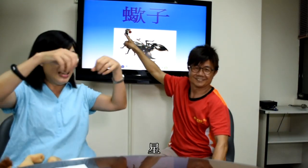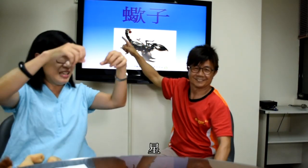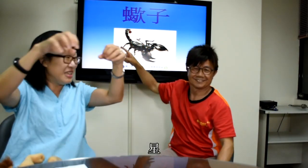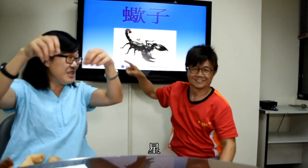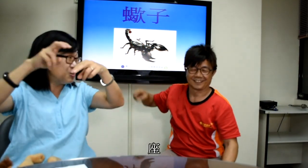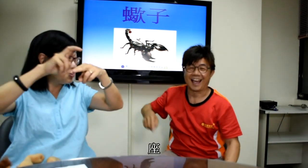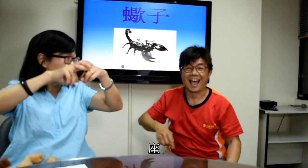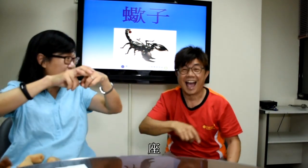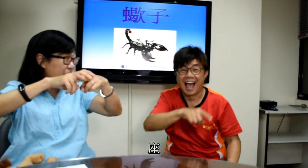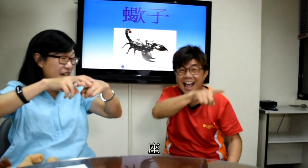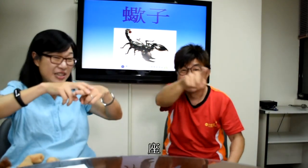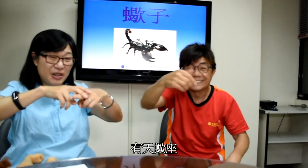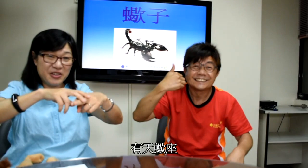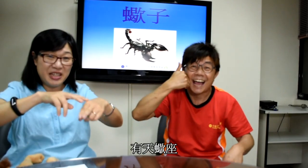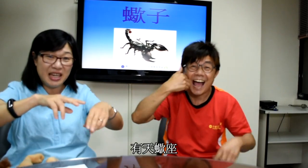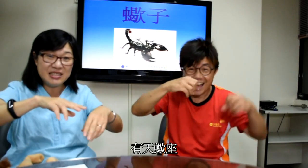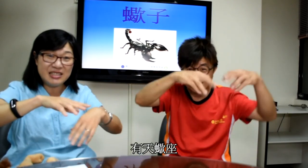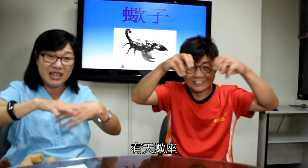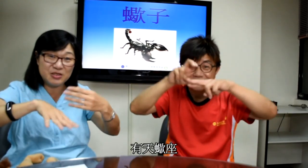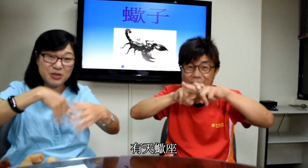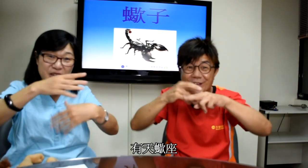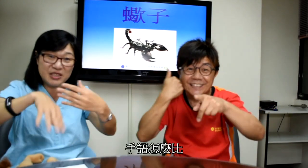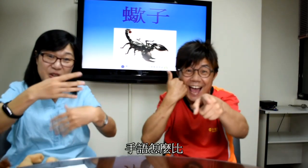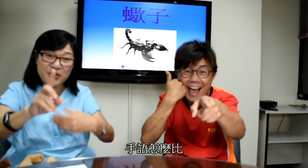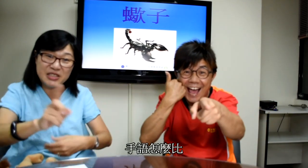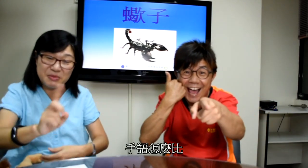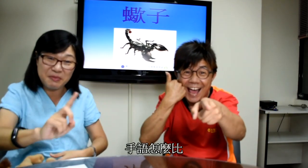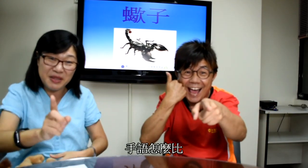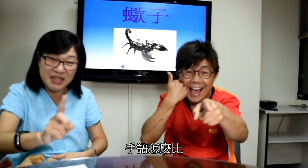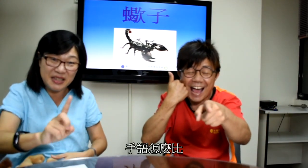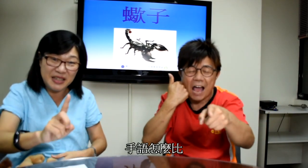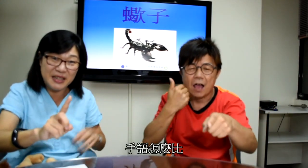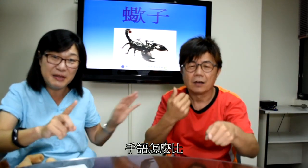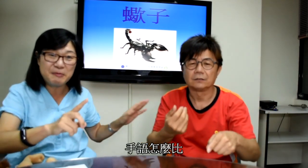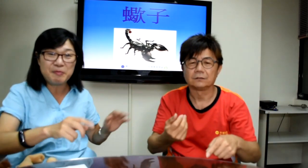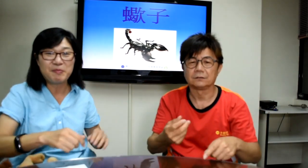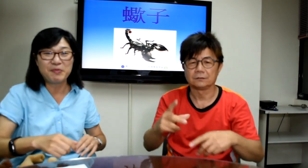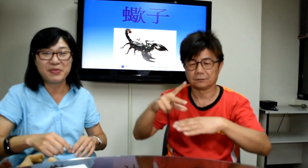星座有天蝎座，手语怎么比？